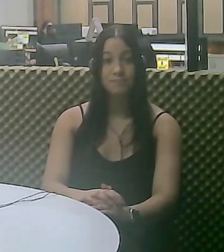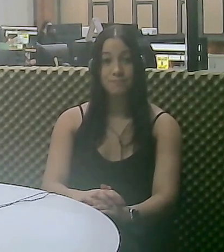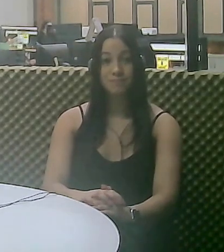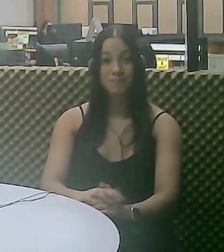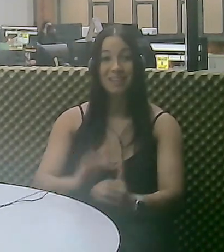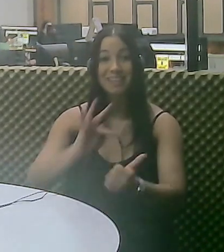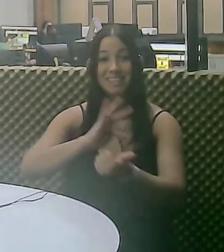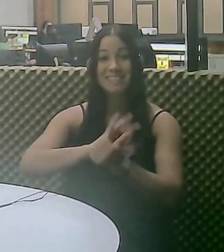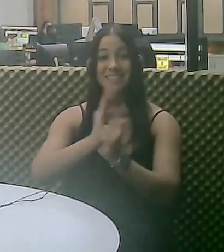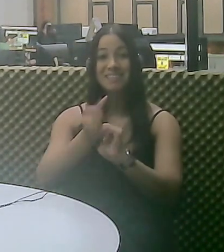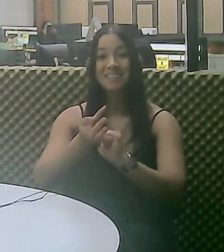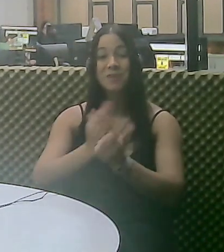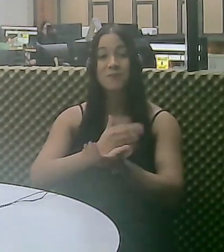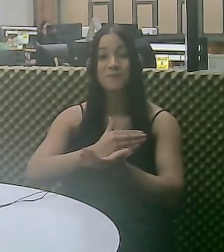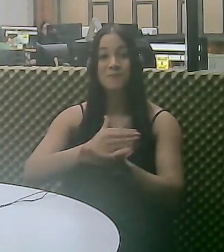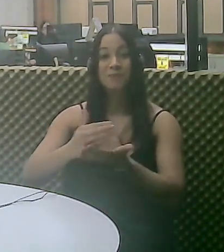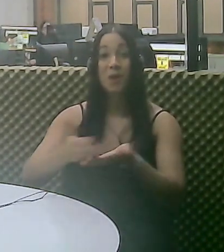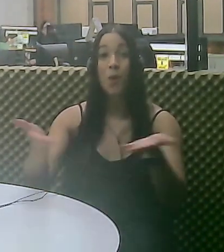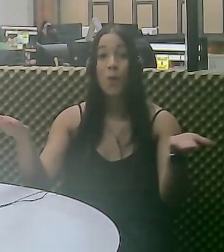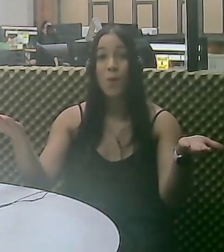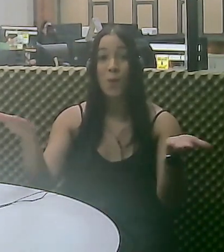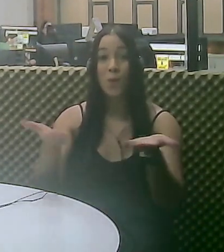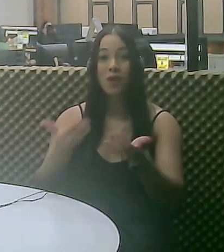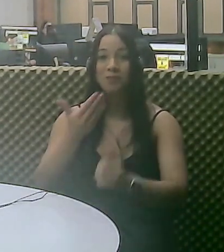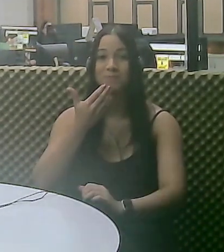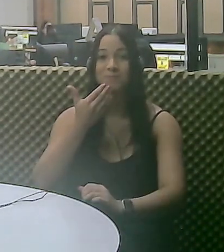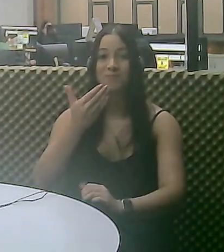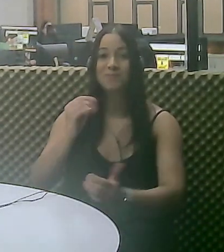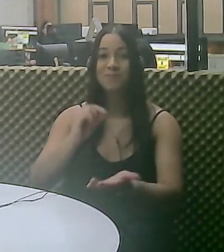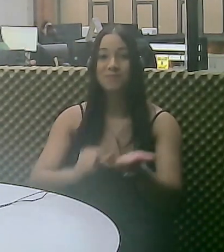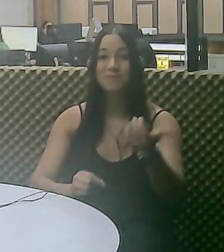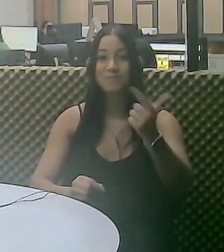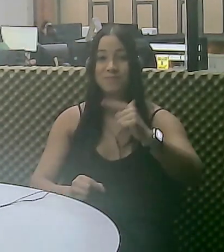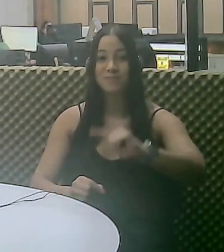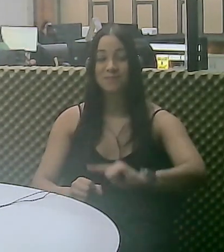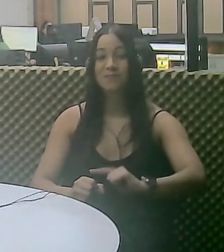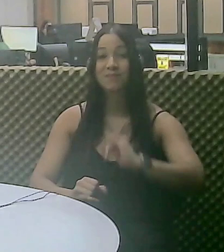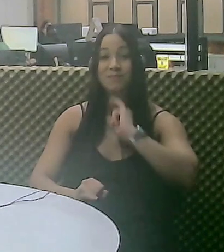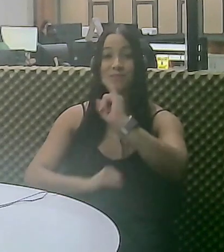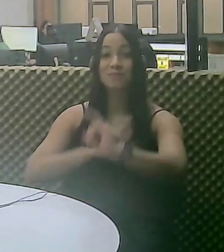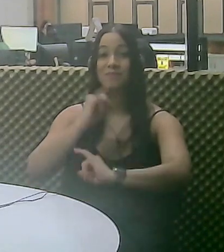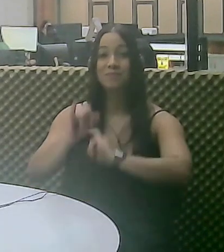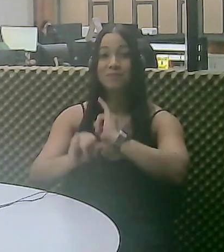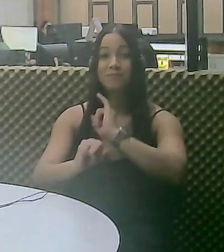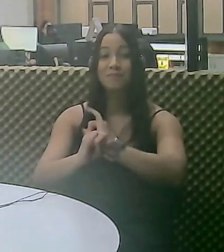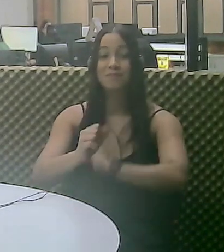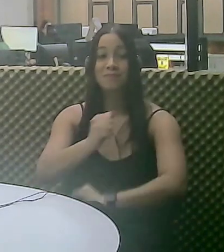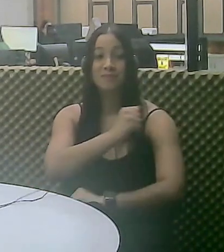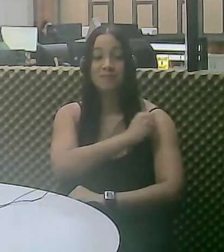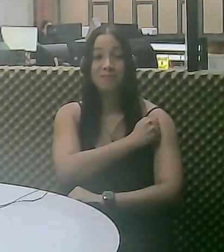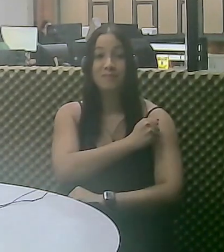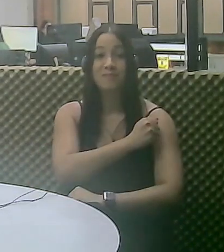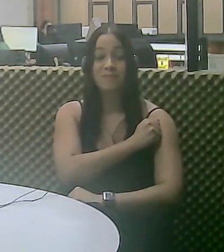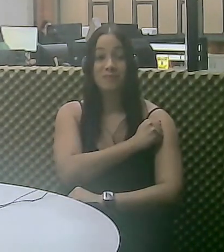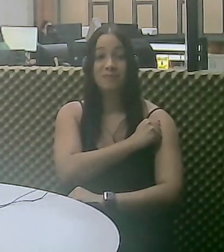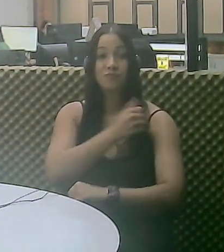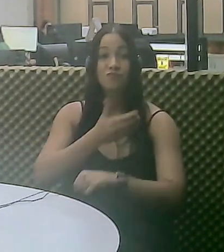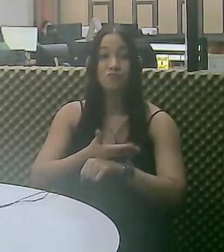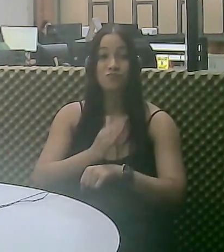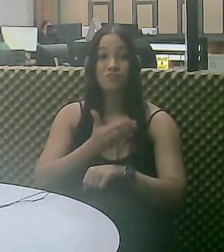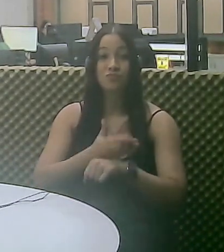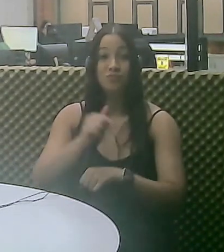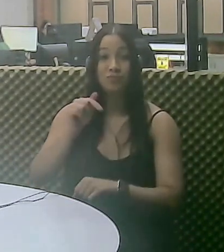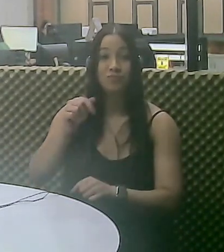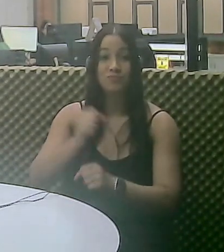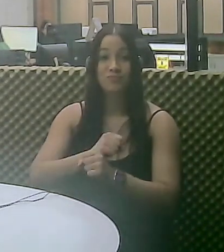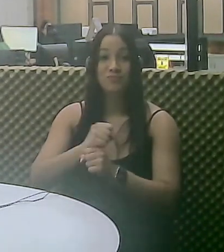A FUTEL começa a receber a partir de hoje a solicitação de rematrícula no formato online dos alunos que realizam atividades neste